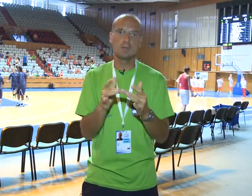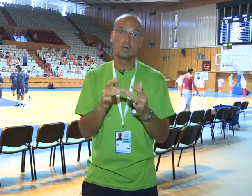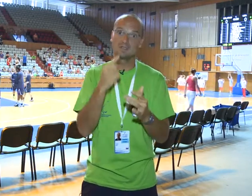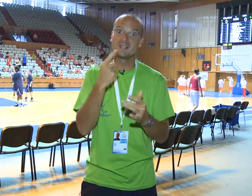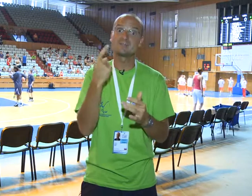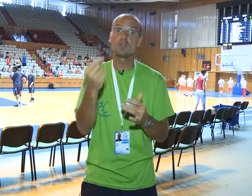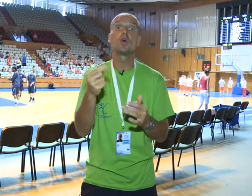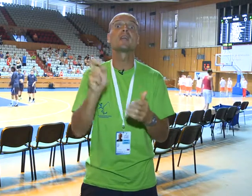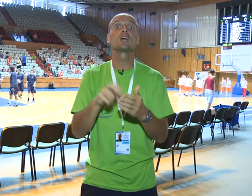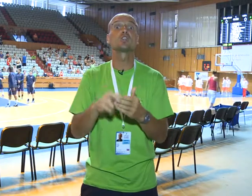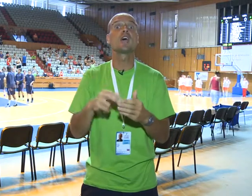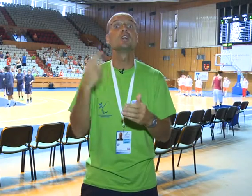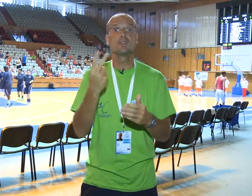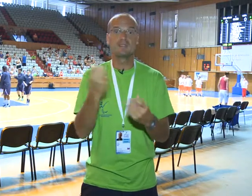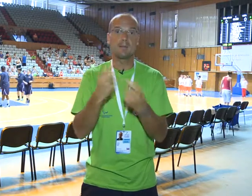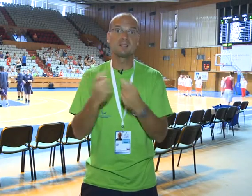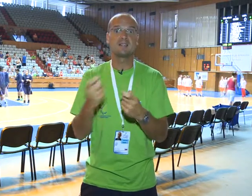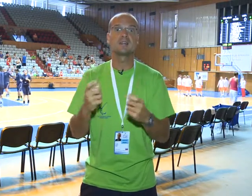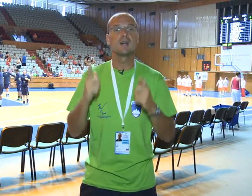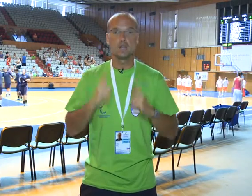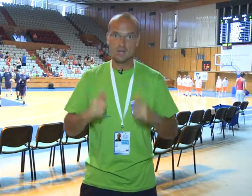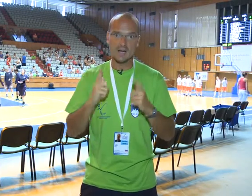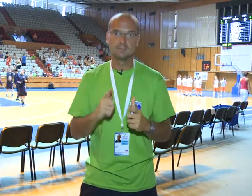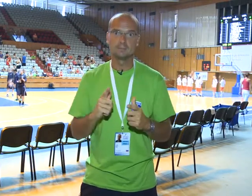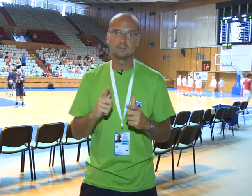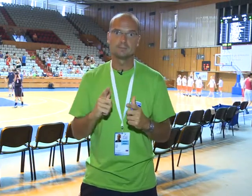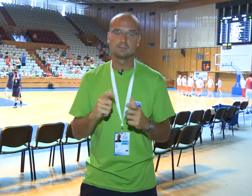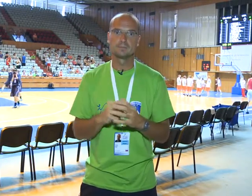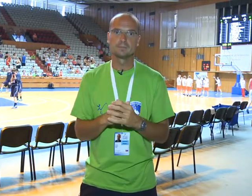tekmo z nasprotnikom, ki ga še slovenska reprezentanca čaka.